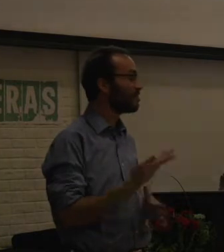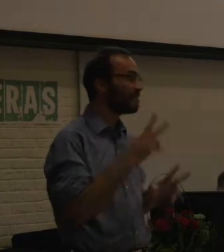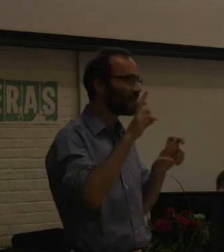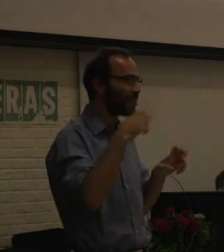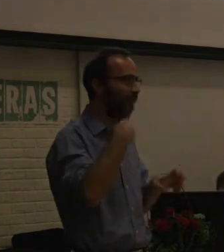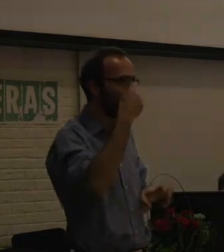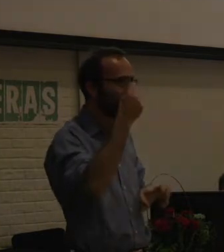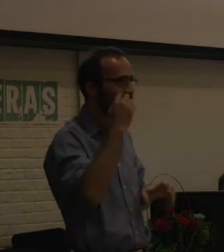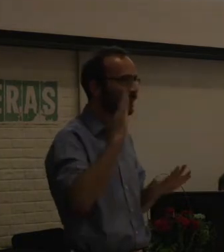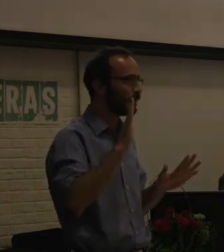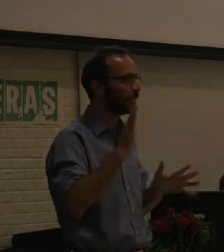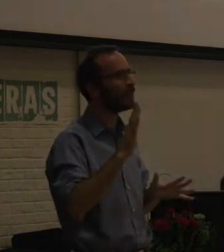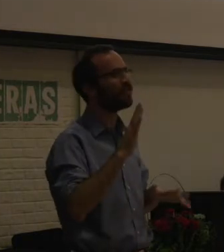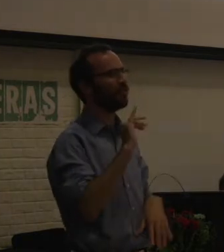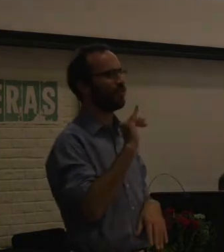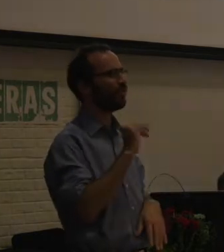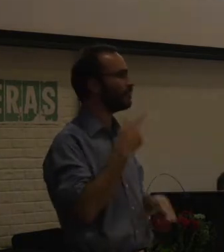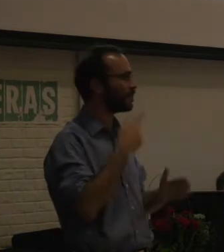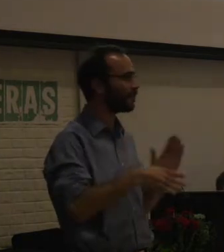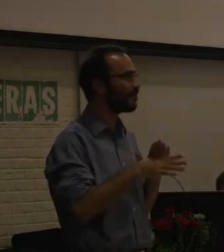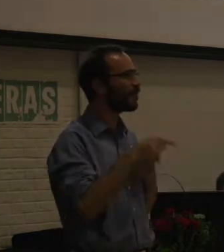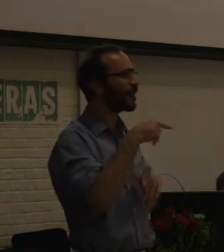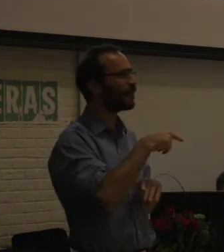sí, os decía que en el libro hay también un poquito de